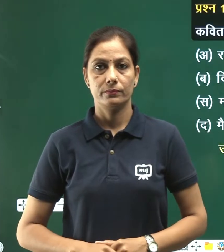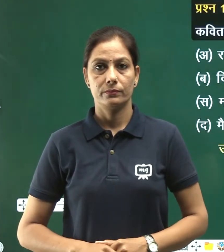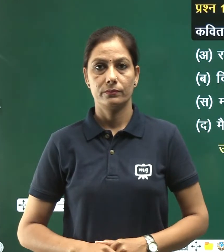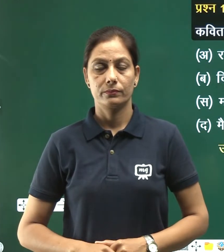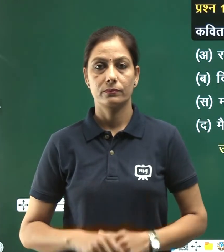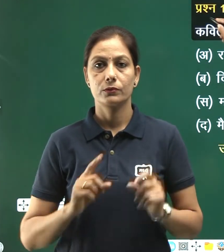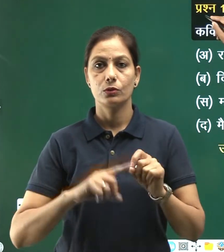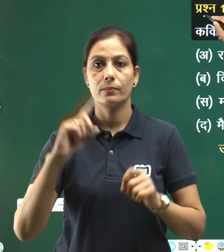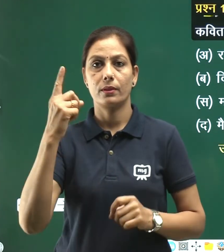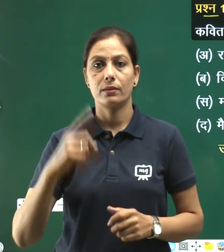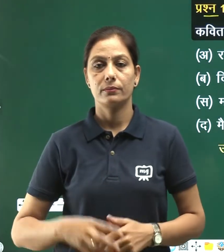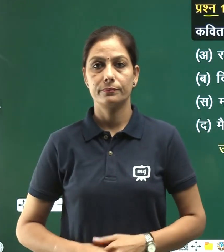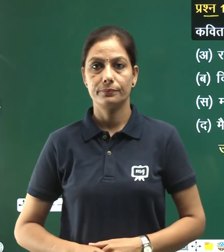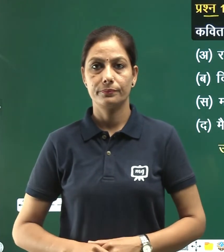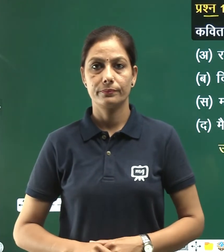प्रश्न 1,